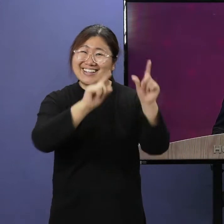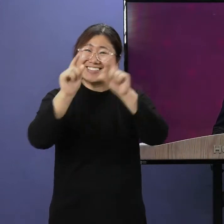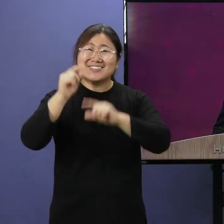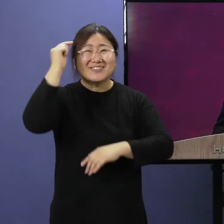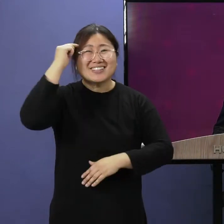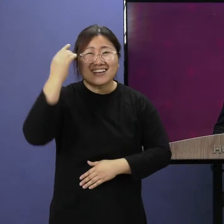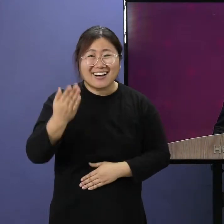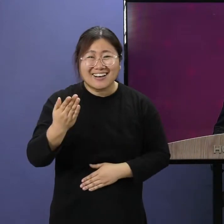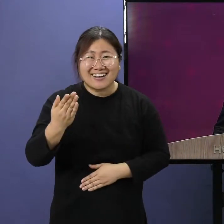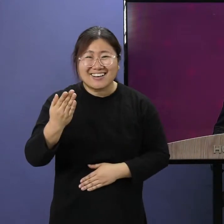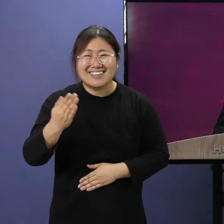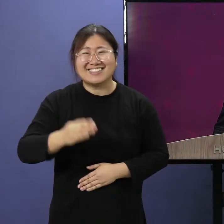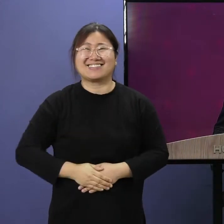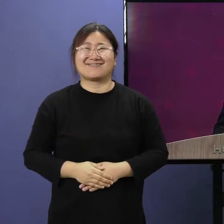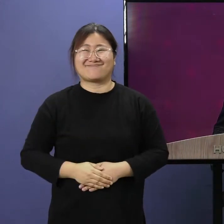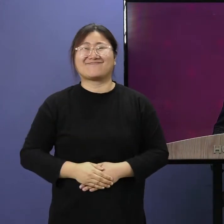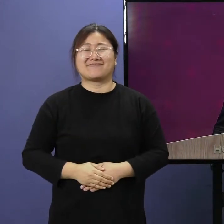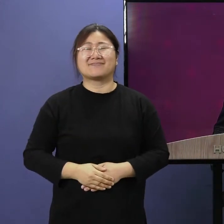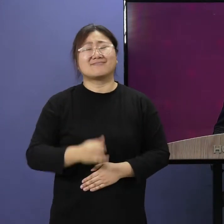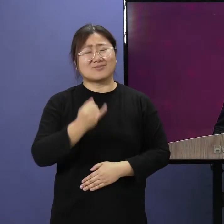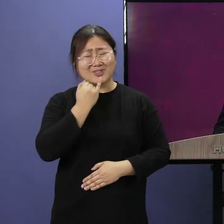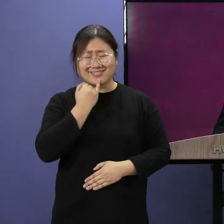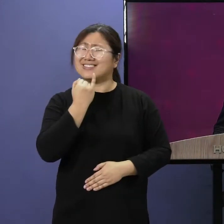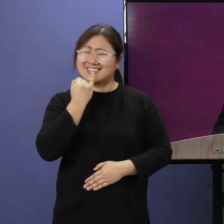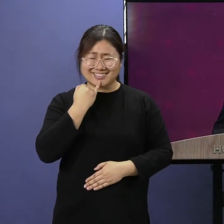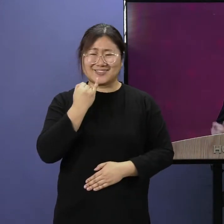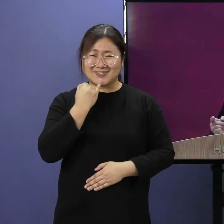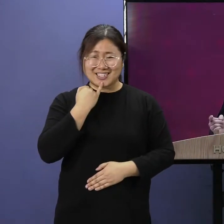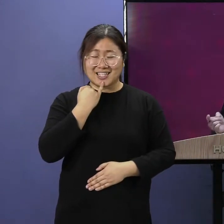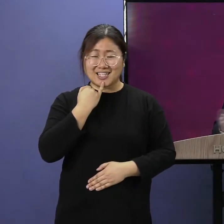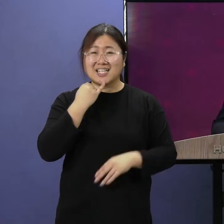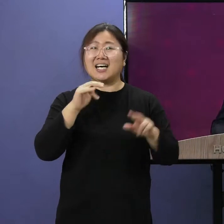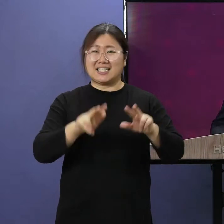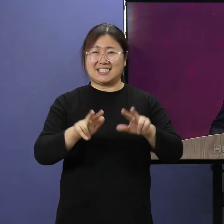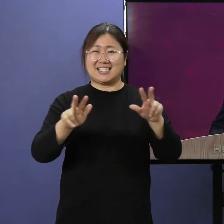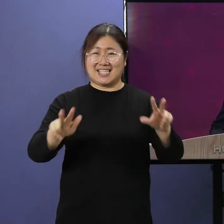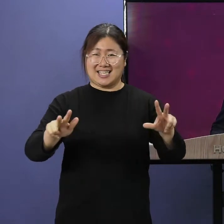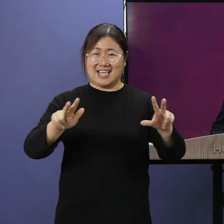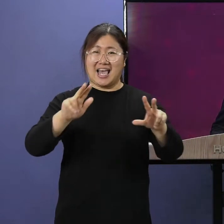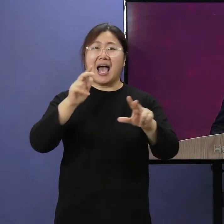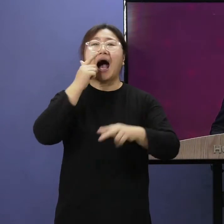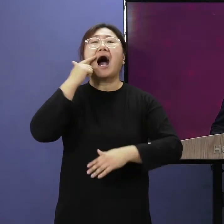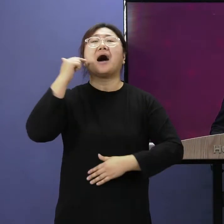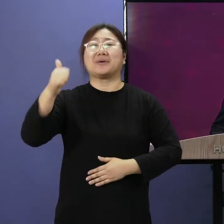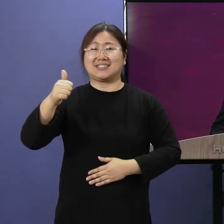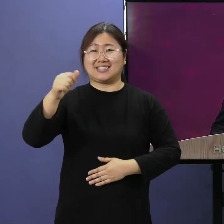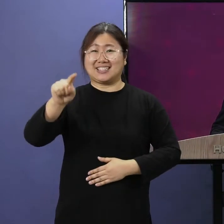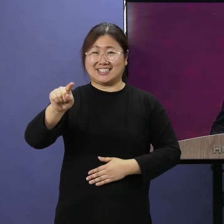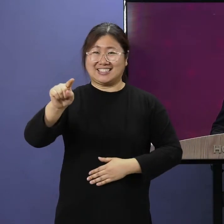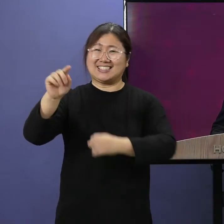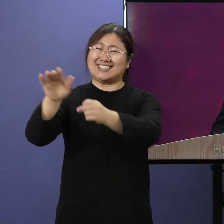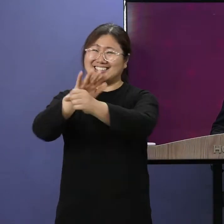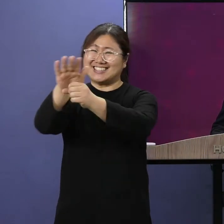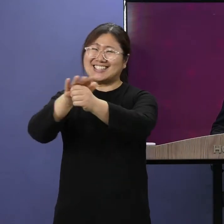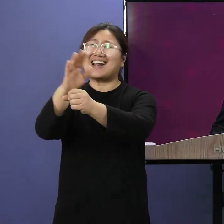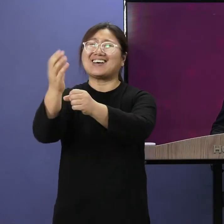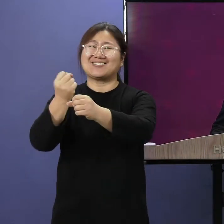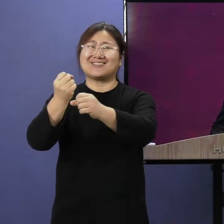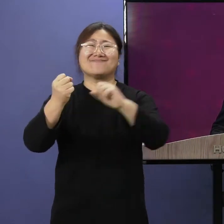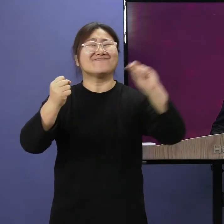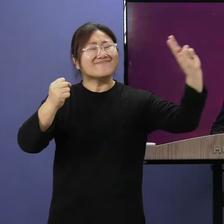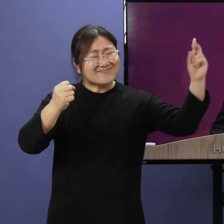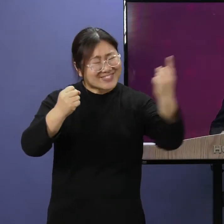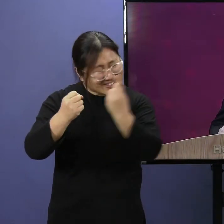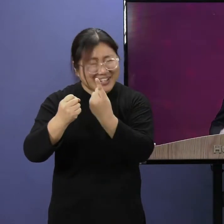괜찮습니다. 이제 아버지의 그 사랑으로 다시 돌아가면 됩니다.